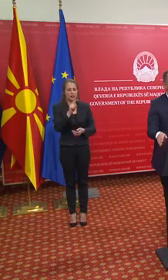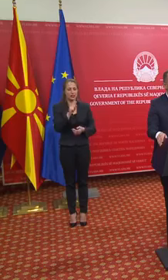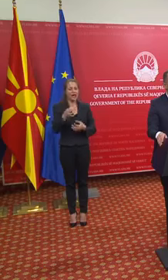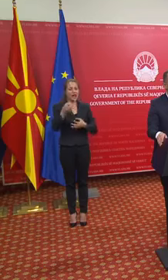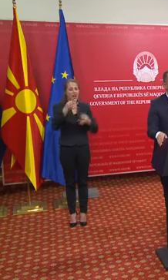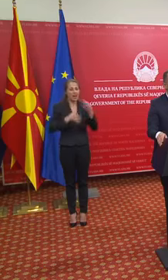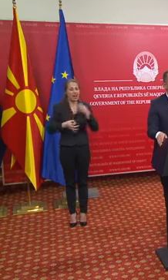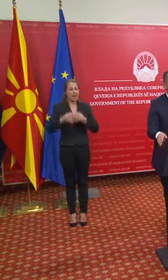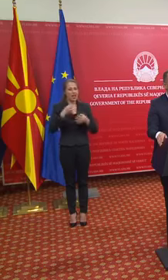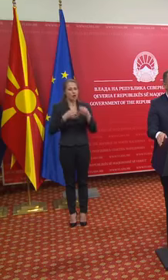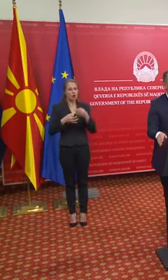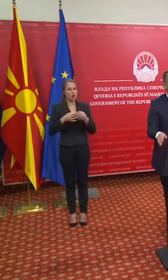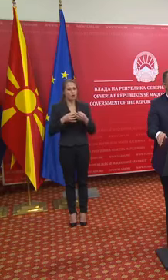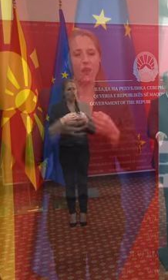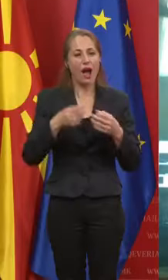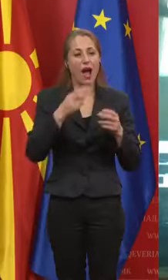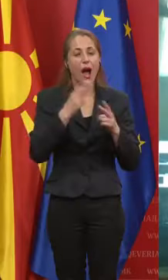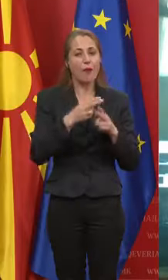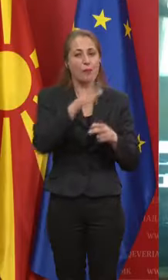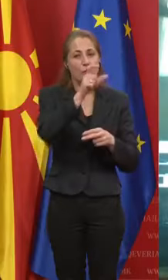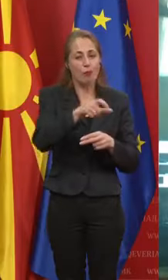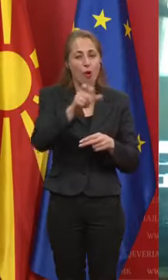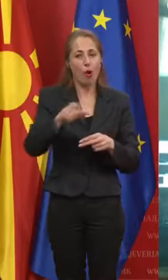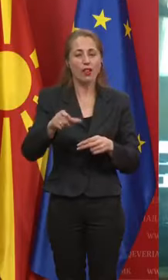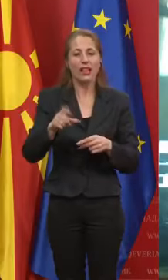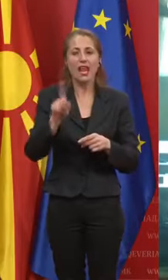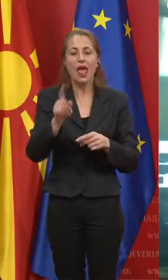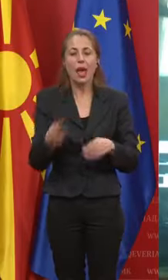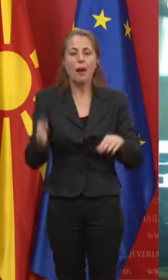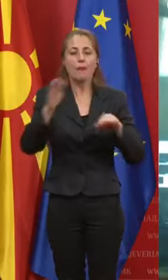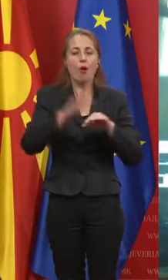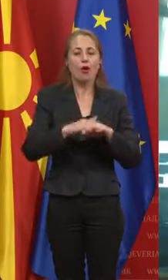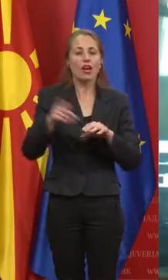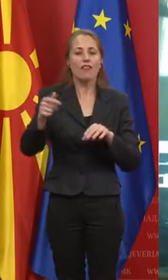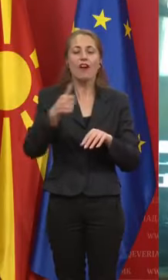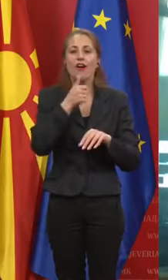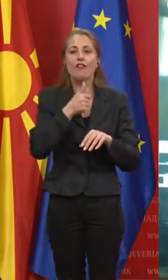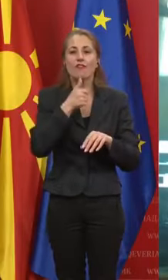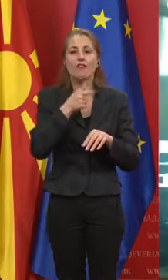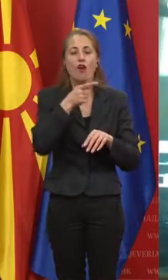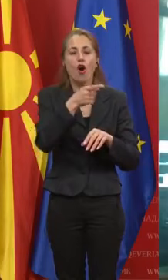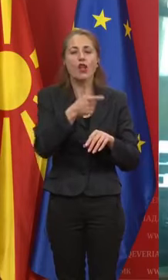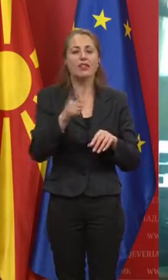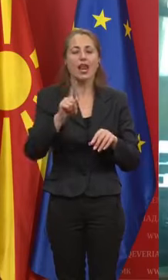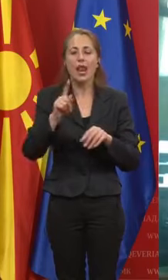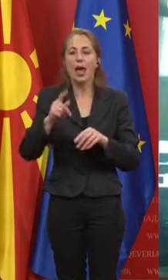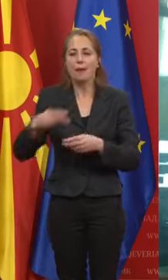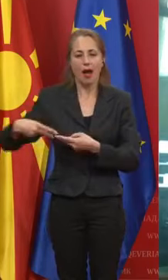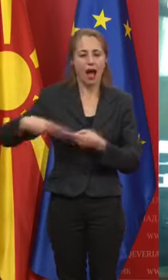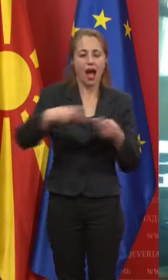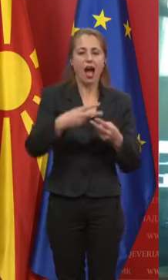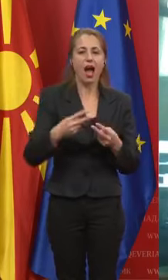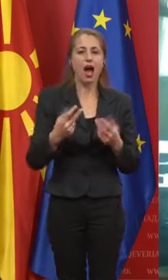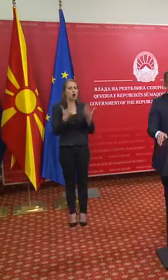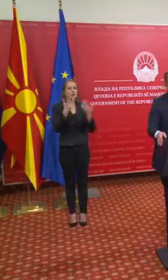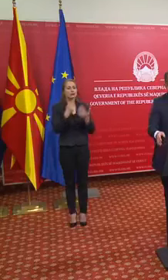лечењето на и на суспектните и на болните не е покриено од фондот, значи парите за нив не се префрлени во 8 септември.